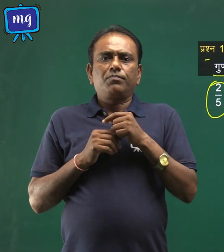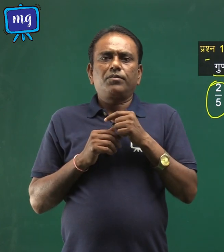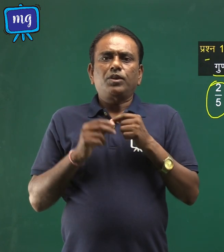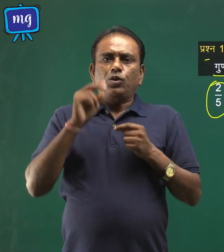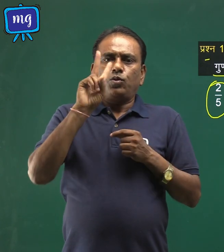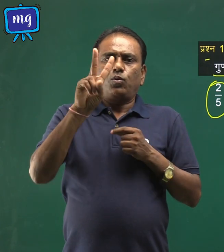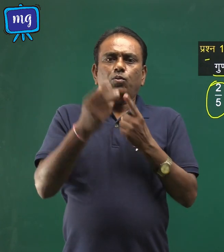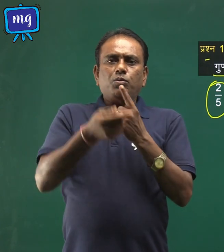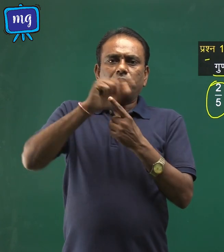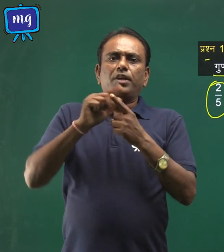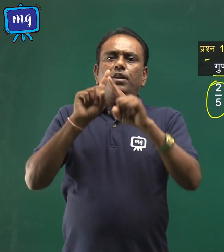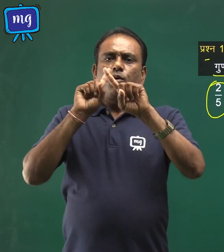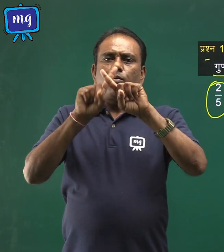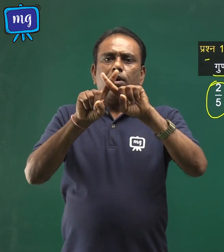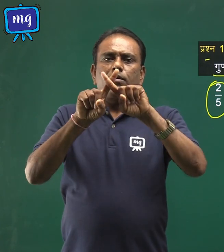दो से गुणा करेंगे,